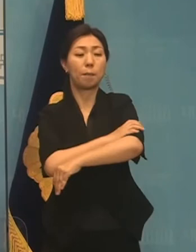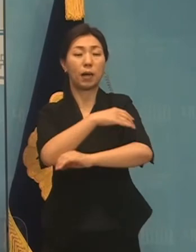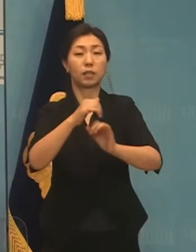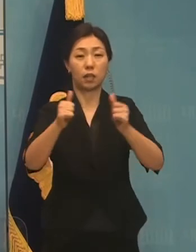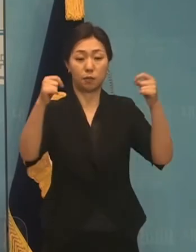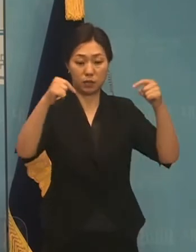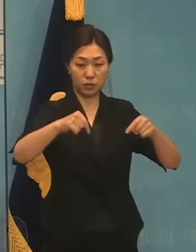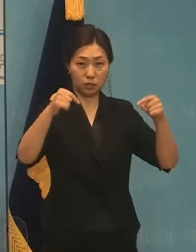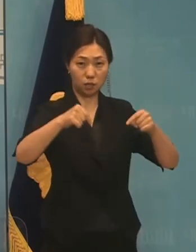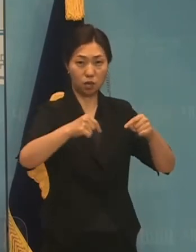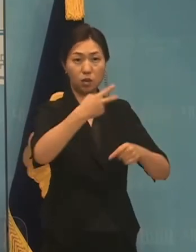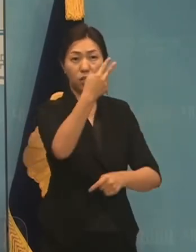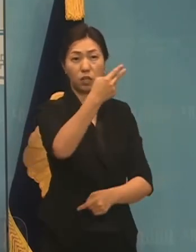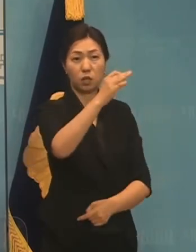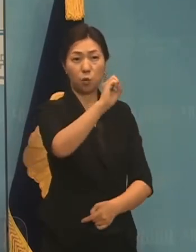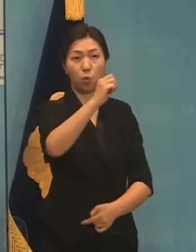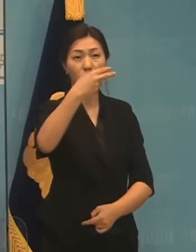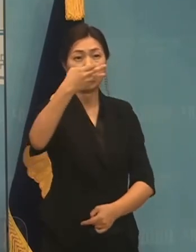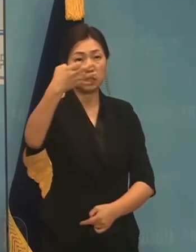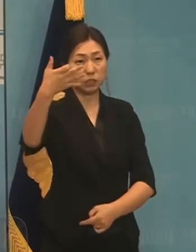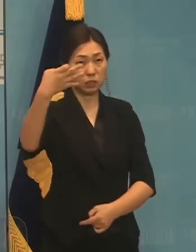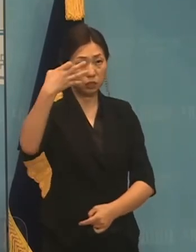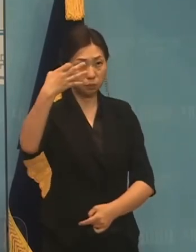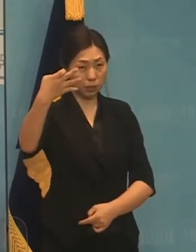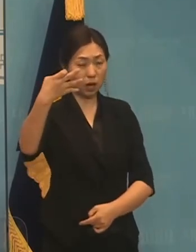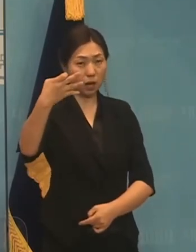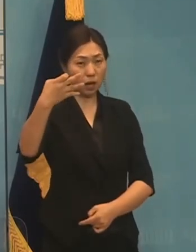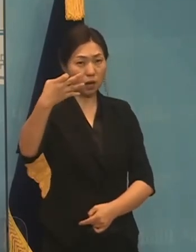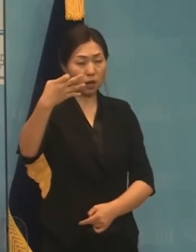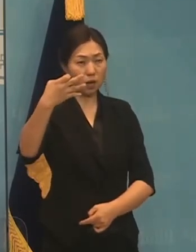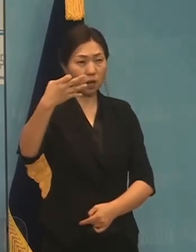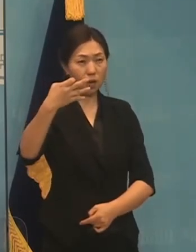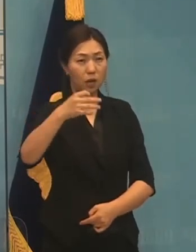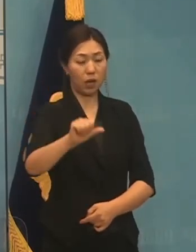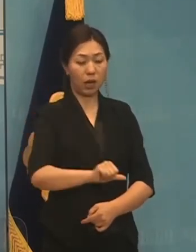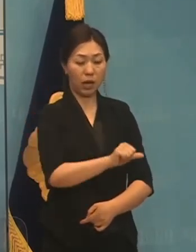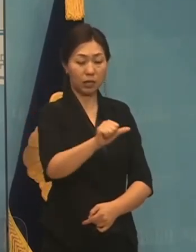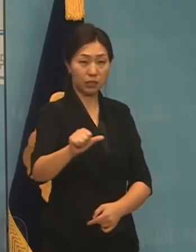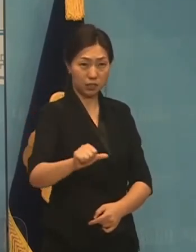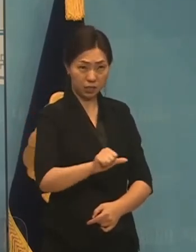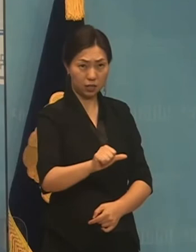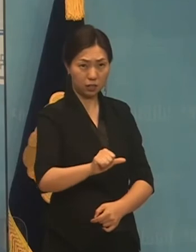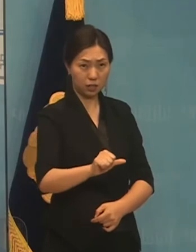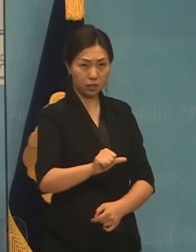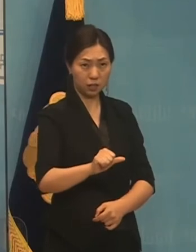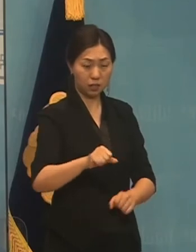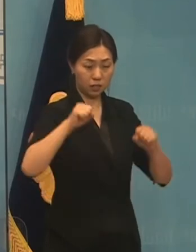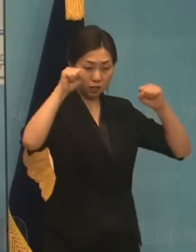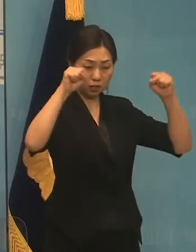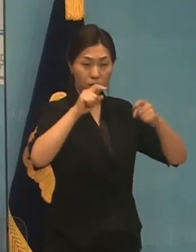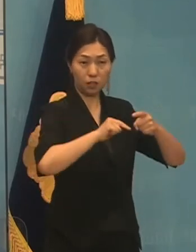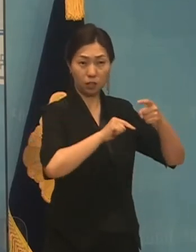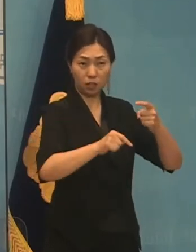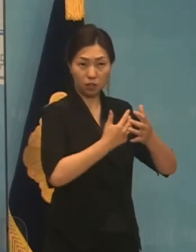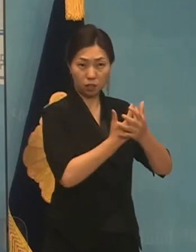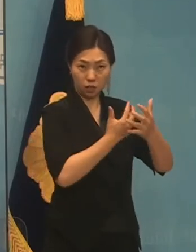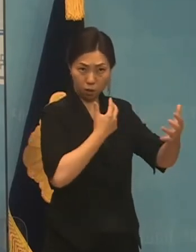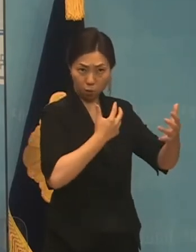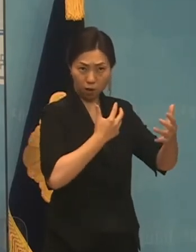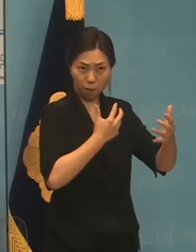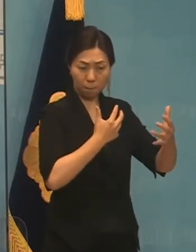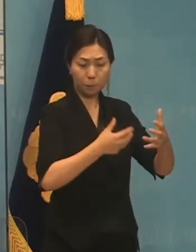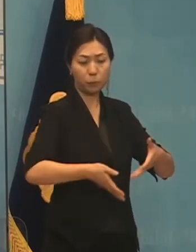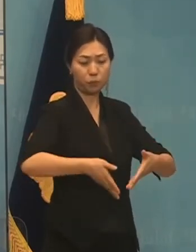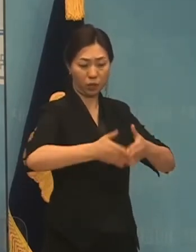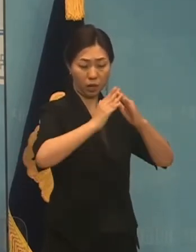2014 아세안 게임을 공동 유치하는 것을 합의했고, 또